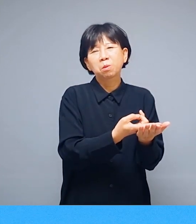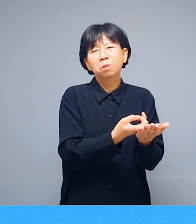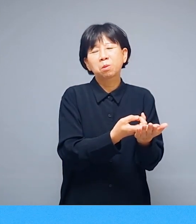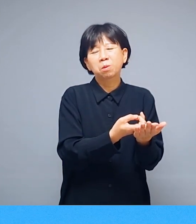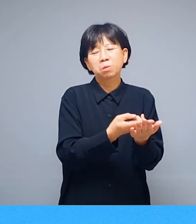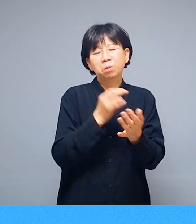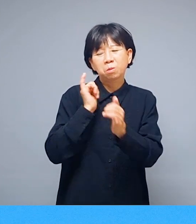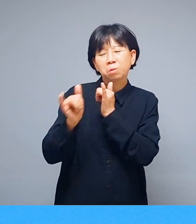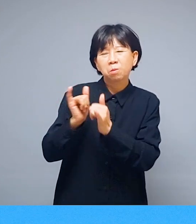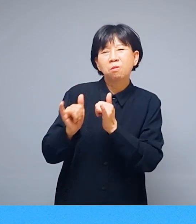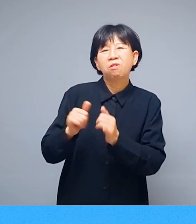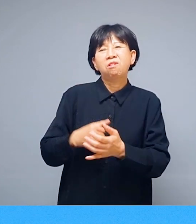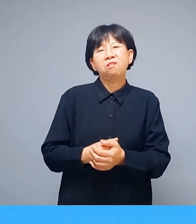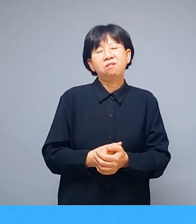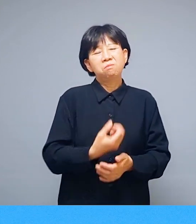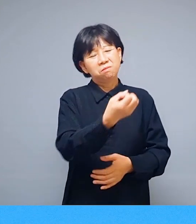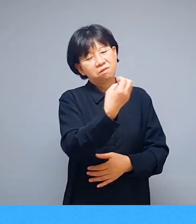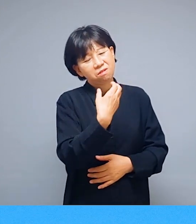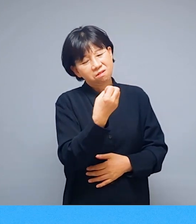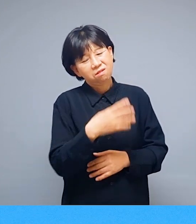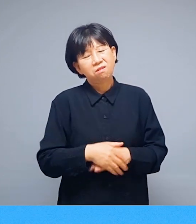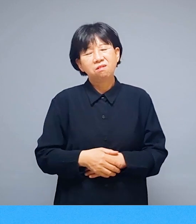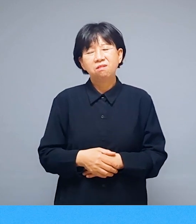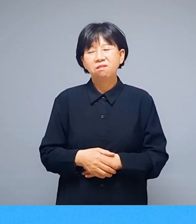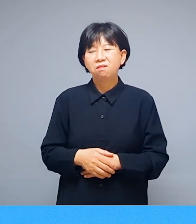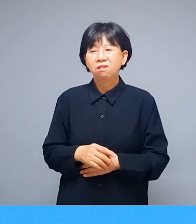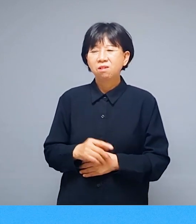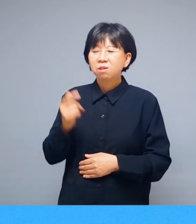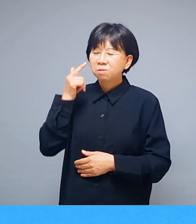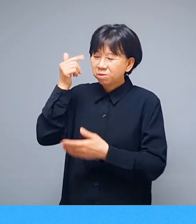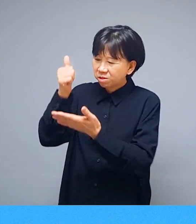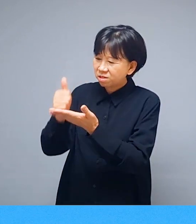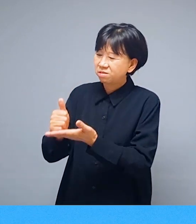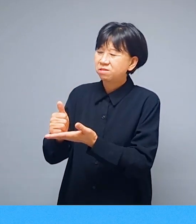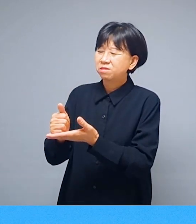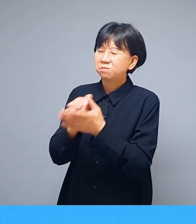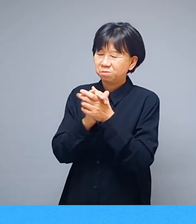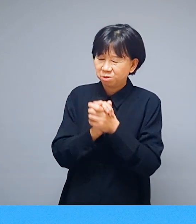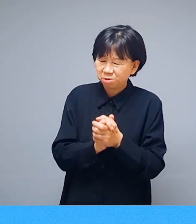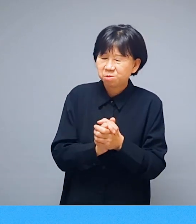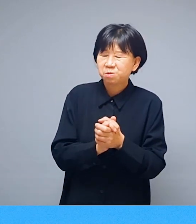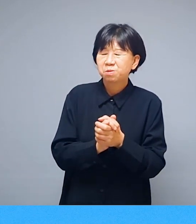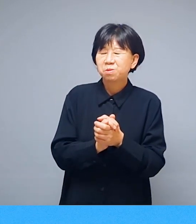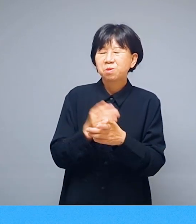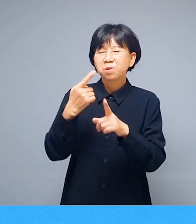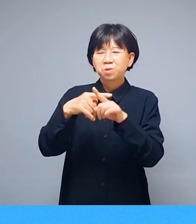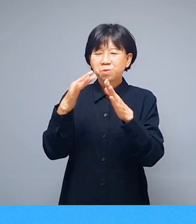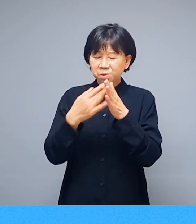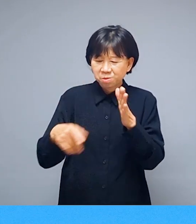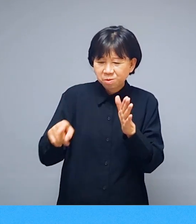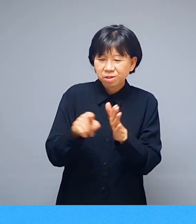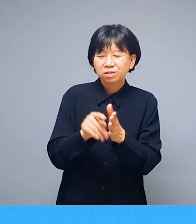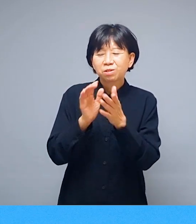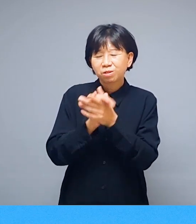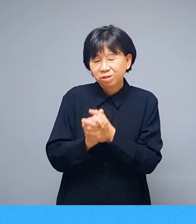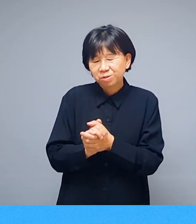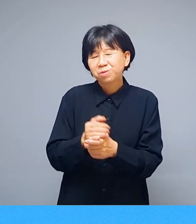그런 말씀들을 하세요. 목사님, 기도하고 있습니다. 교회를 위해서 기도하고